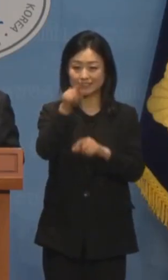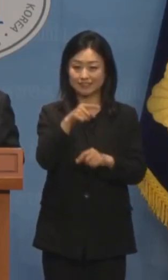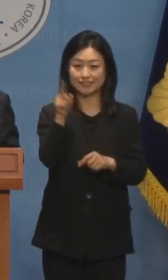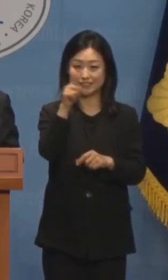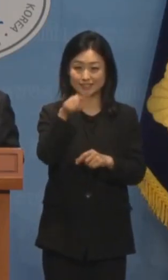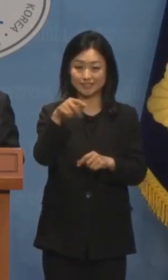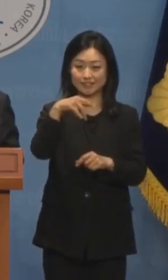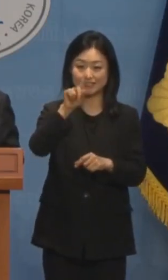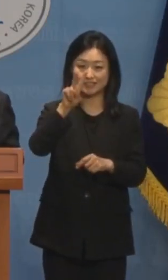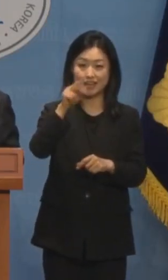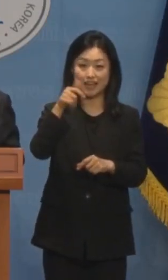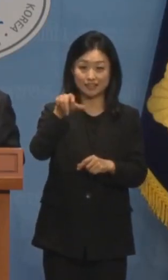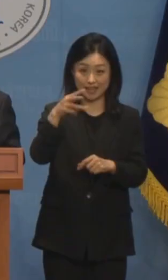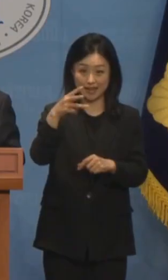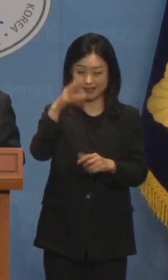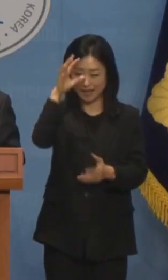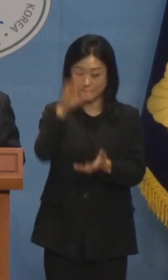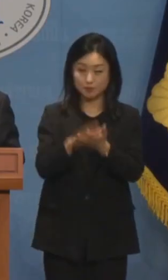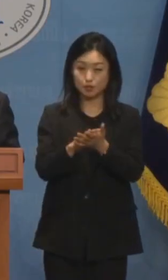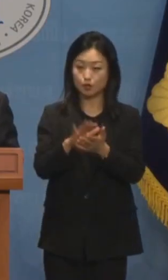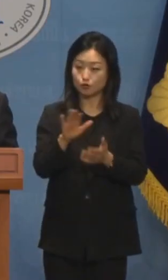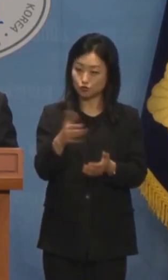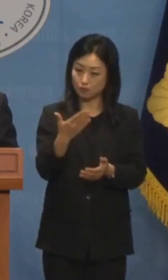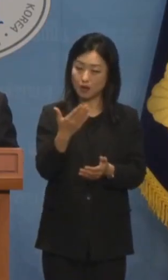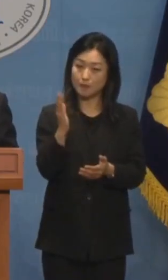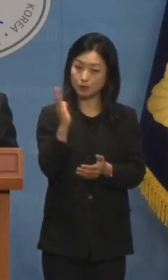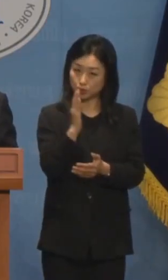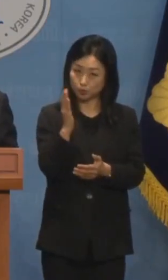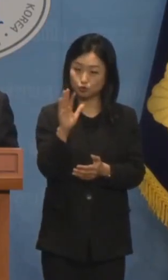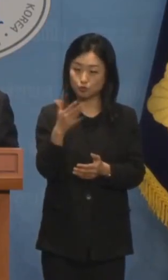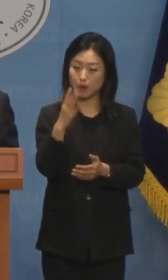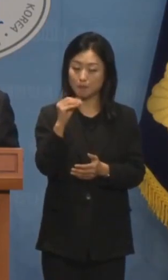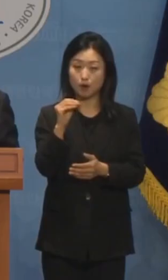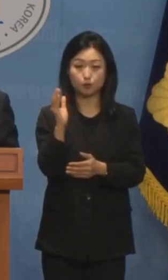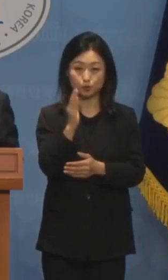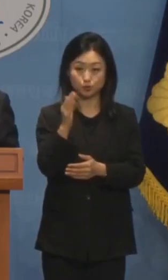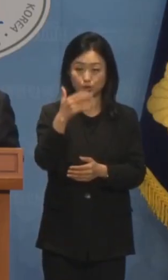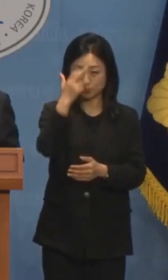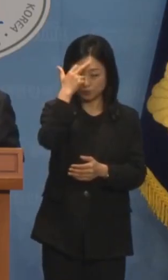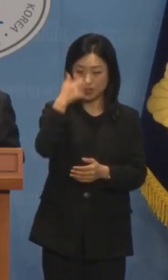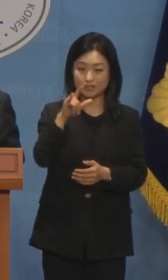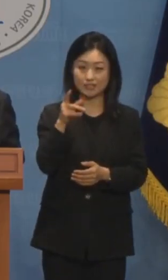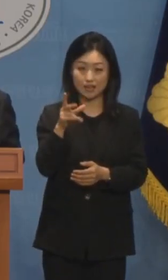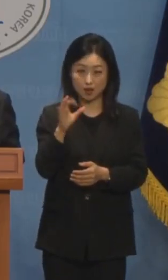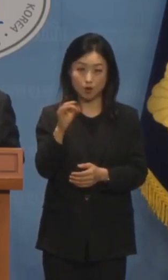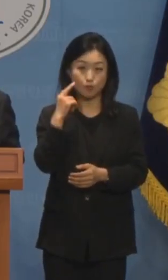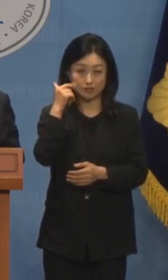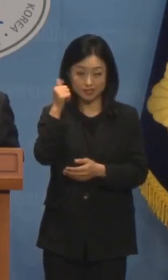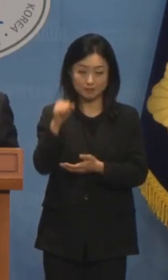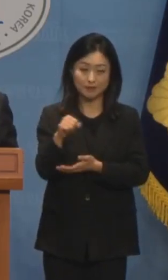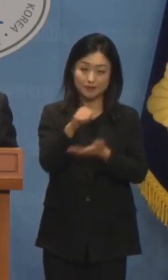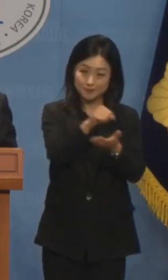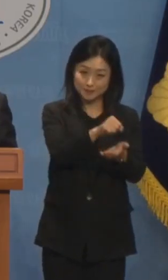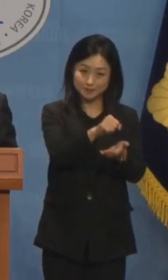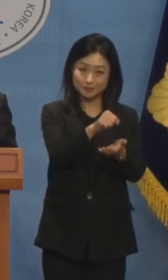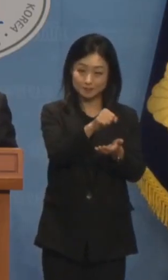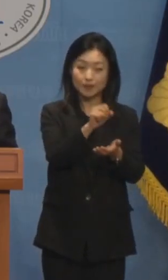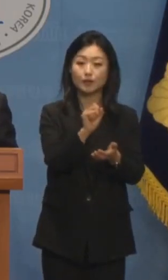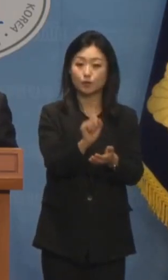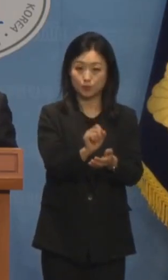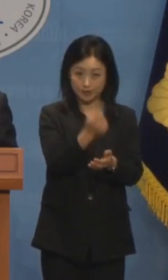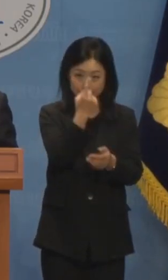총 478만 원 상당의 금품을 재미동포 최재형 목사에게 수수한 것에서